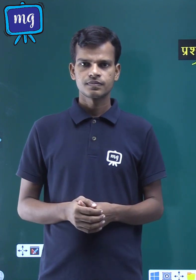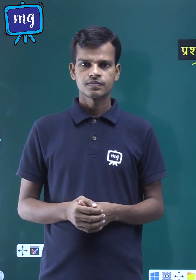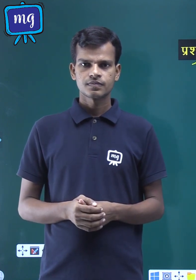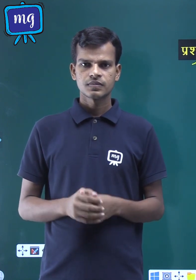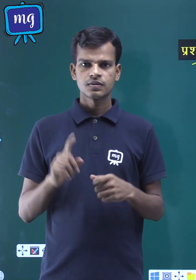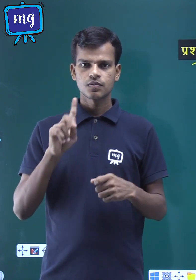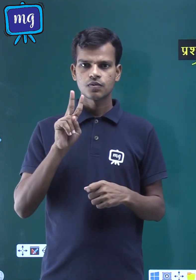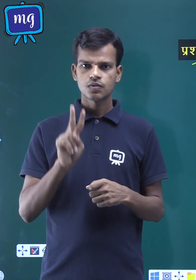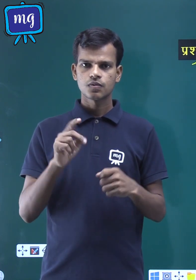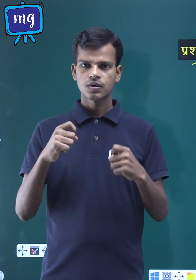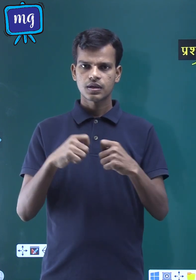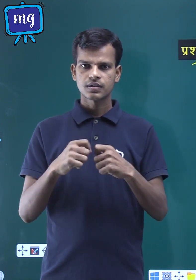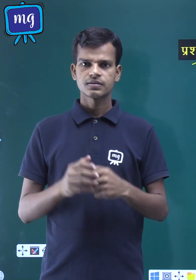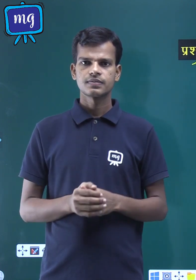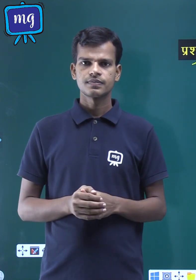2x